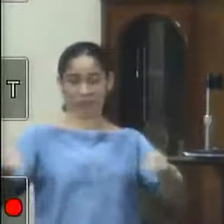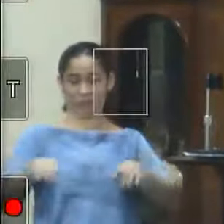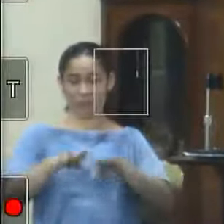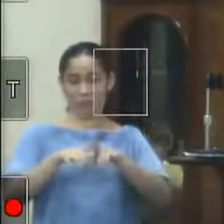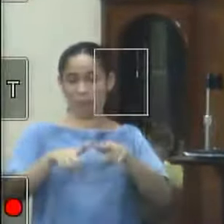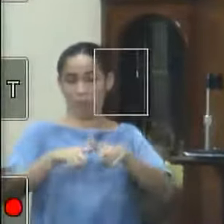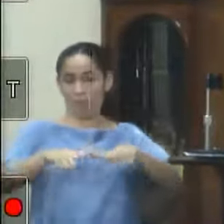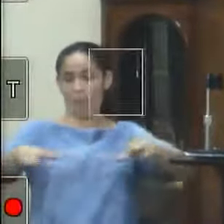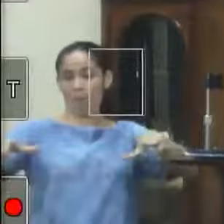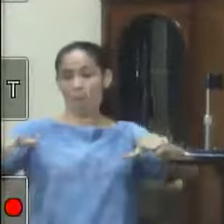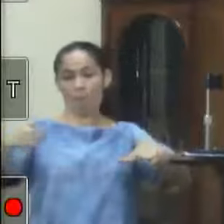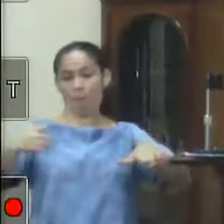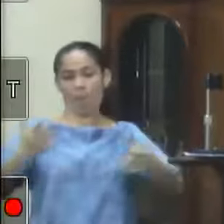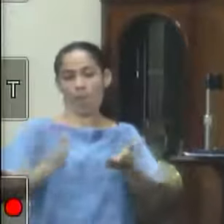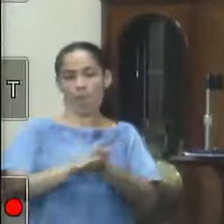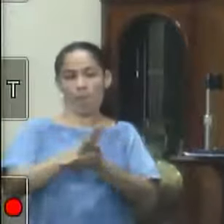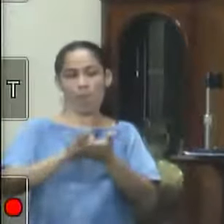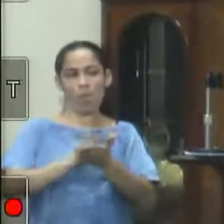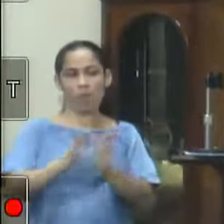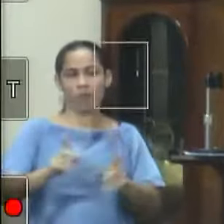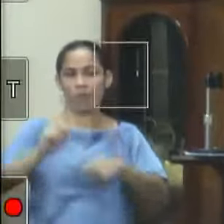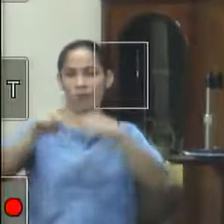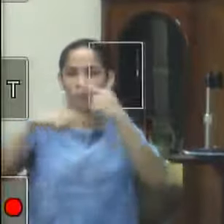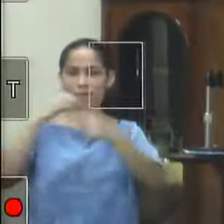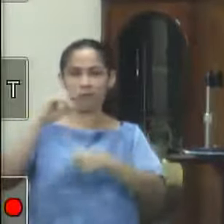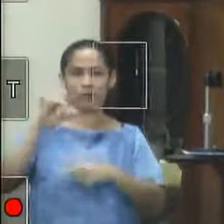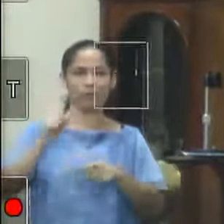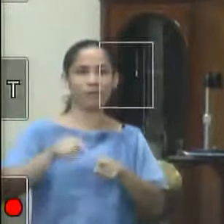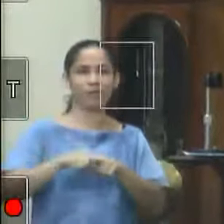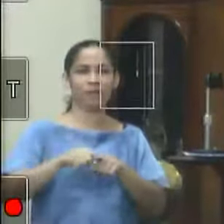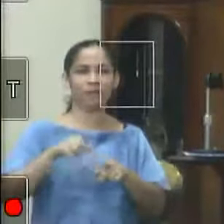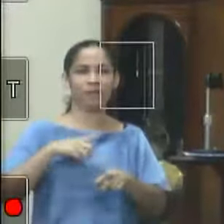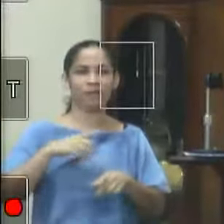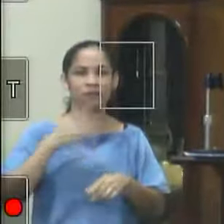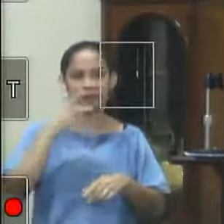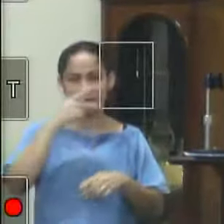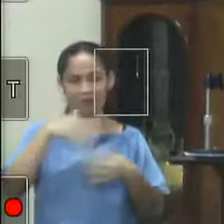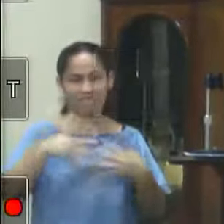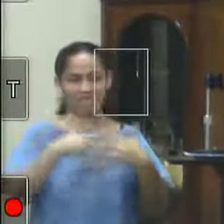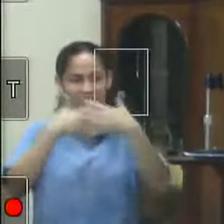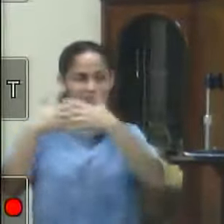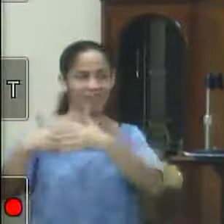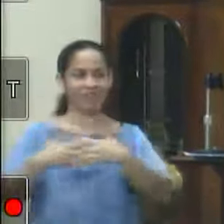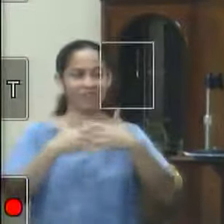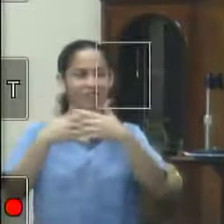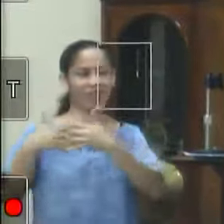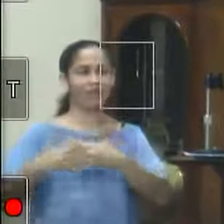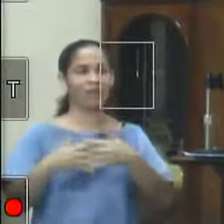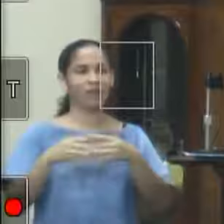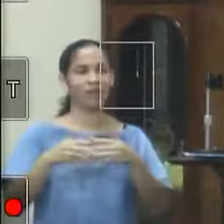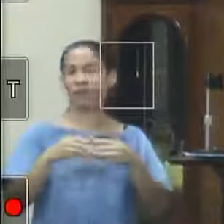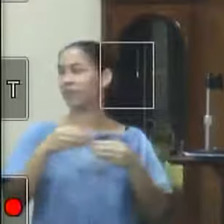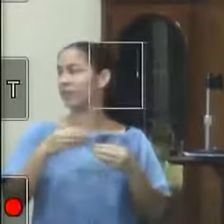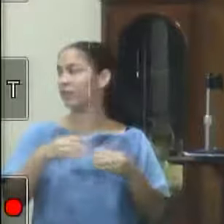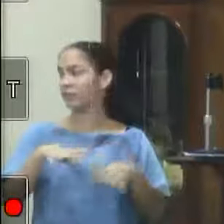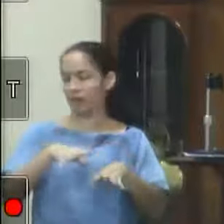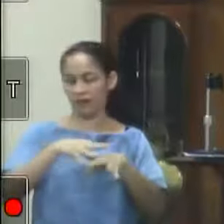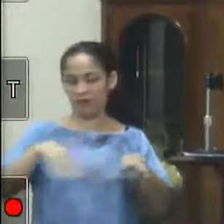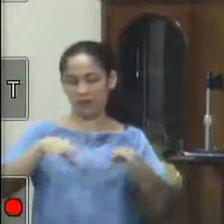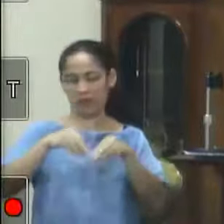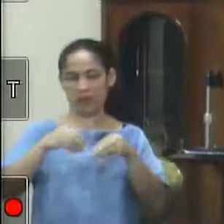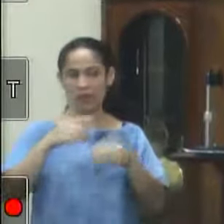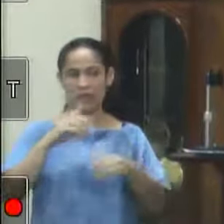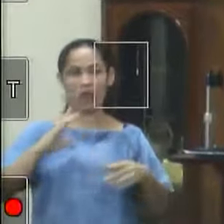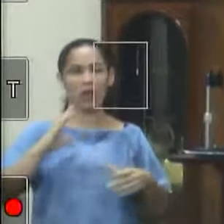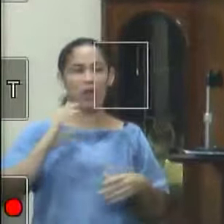Mas não adianta nada. Aí passa um dia, daqui a pouco está indo camarada lá, caminhoneiro, com caminhão de terra limpinha, jogar lá.